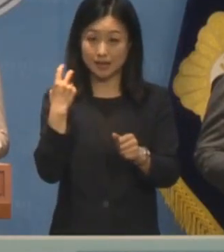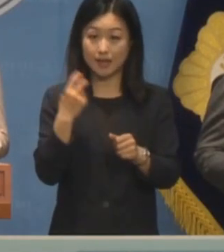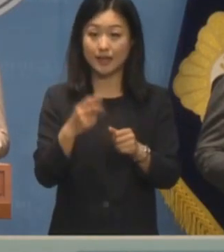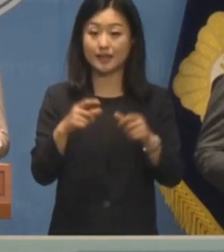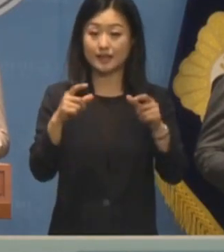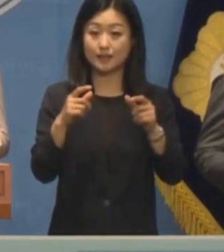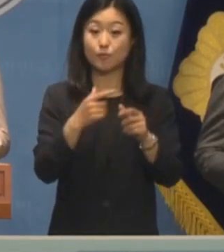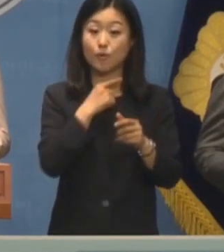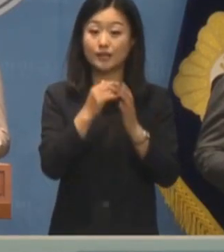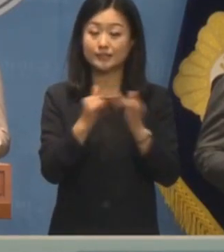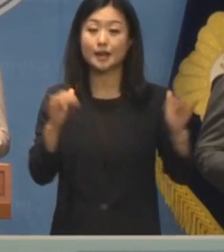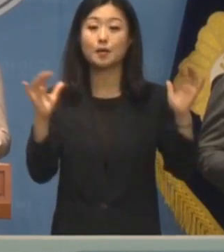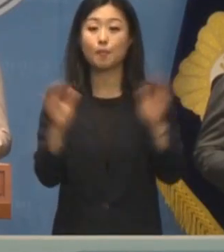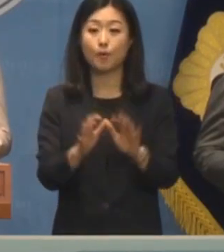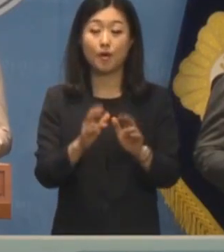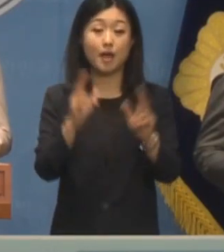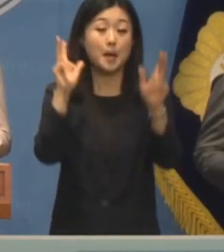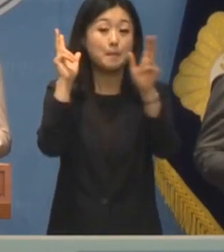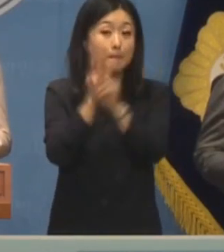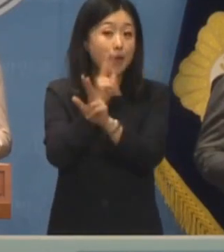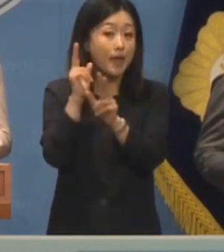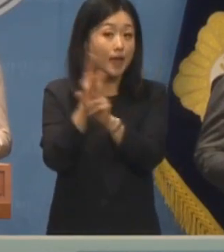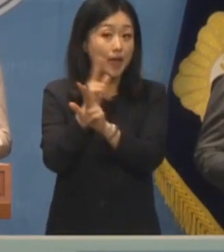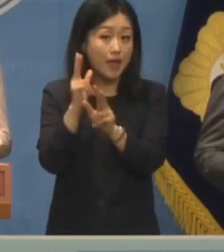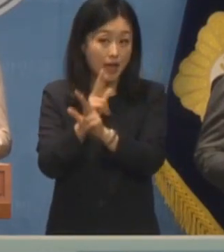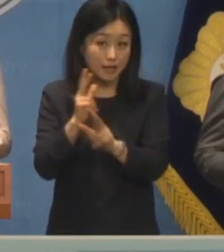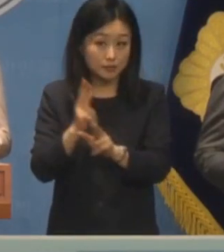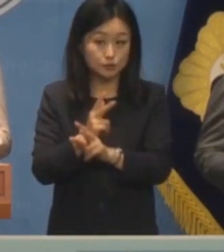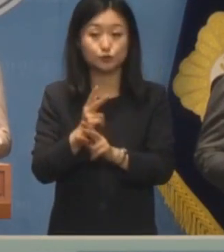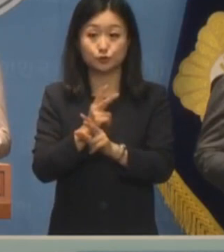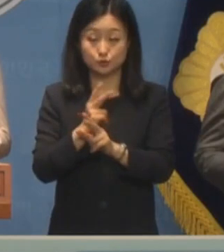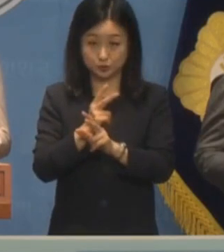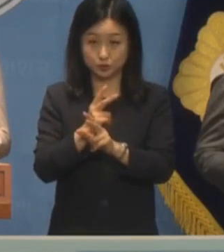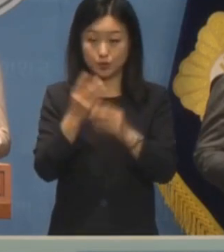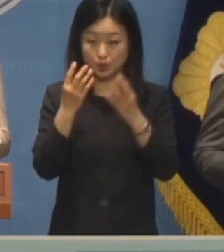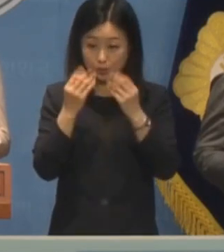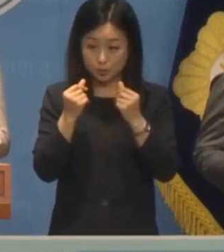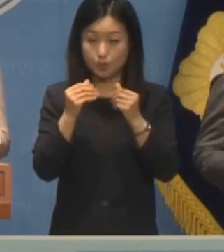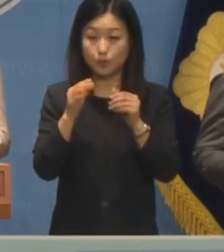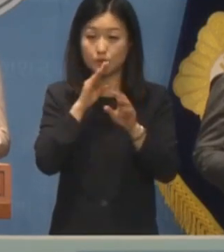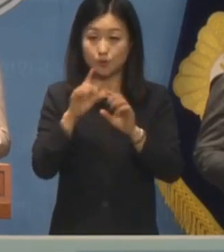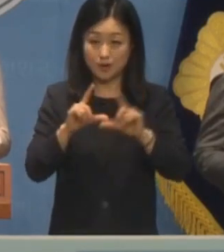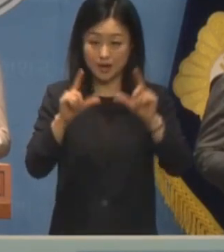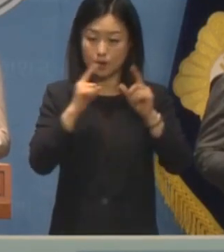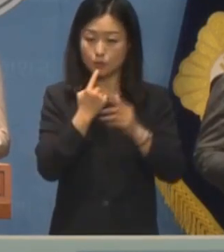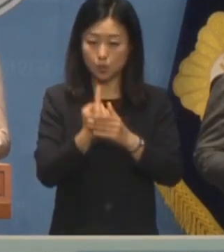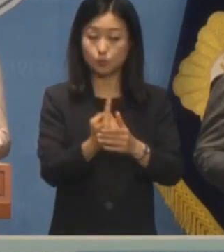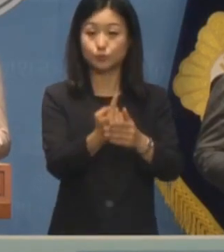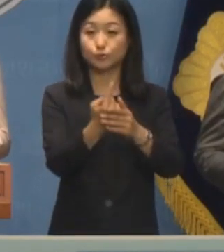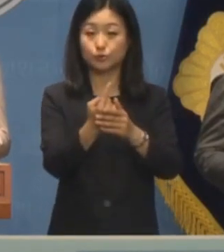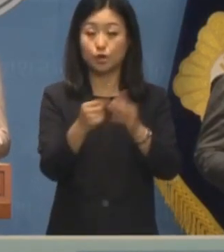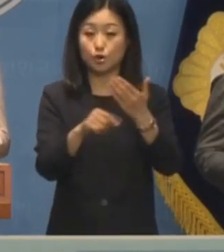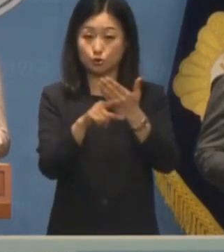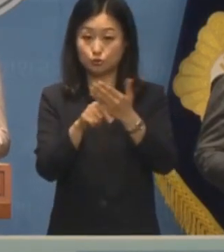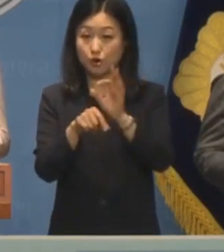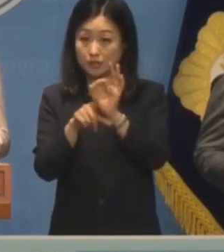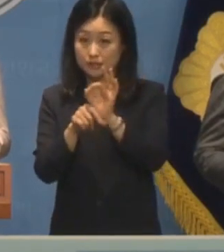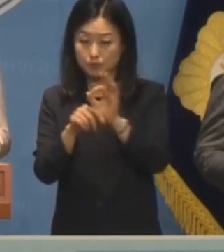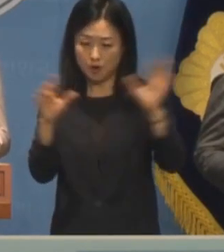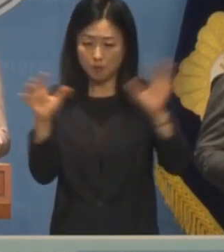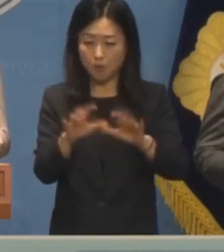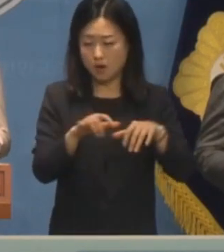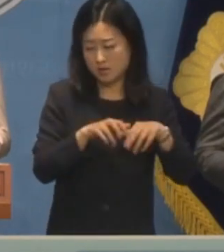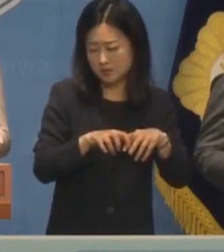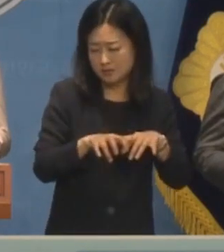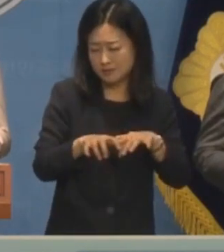진행합니다. 매주 주말 촛불 대행진은 물론 9월과 10월, 11월 전국 집중 촛불 대행진은